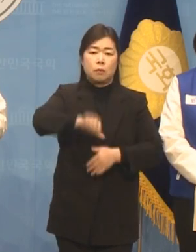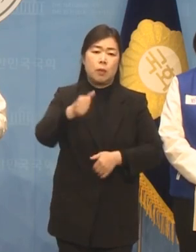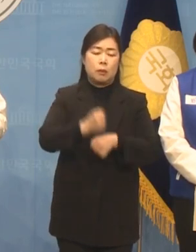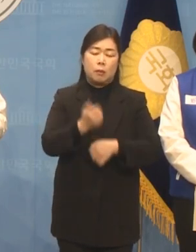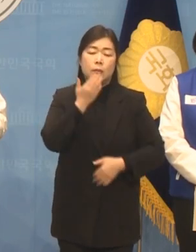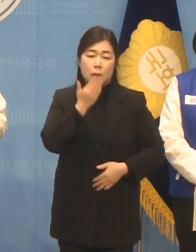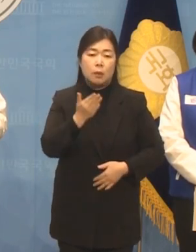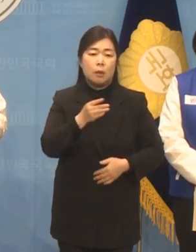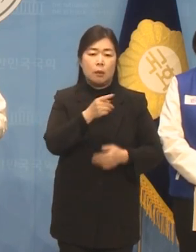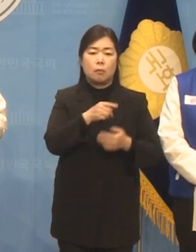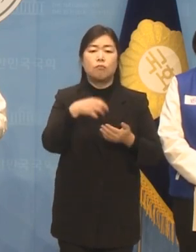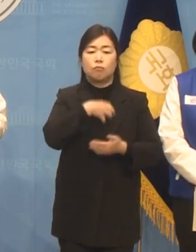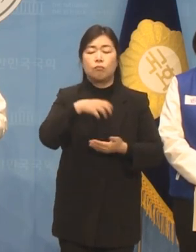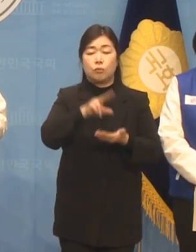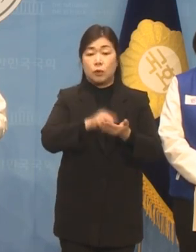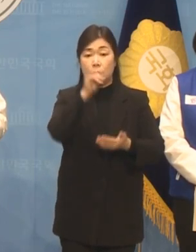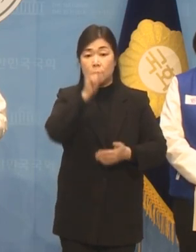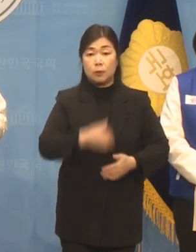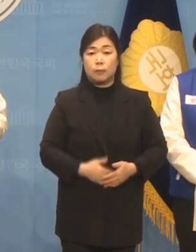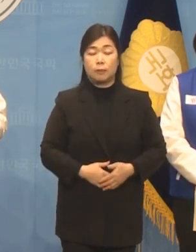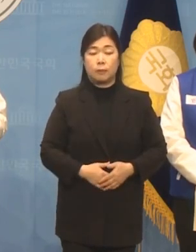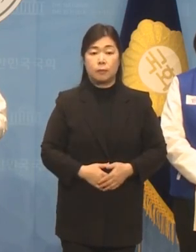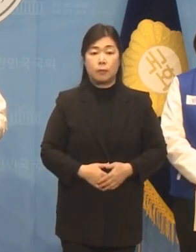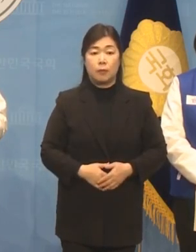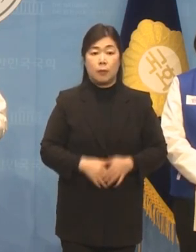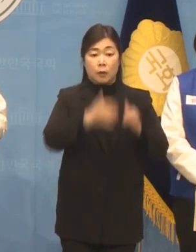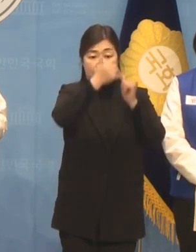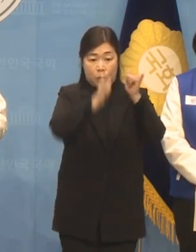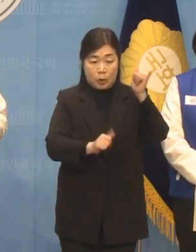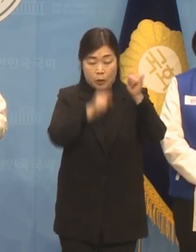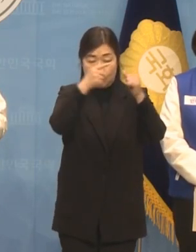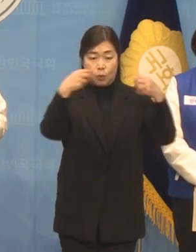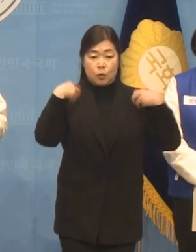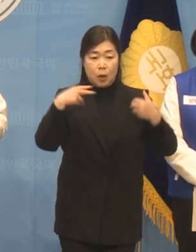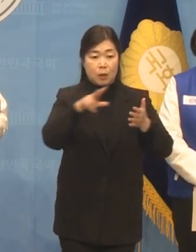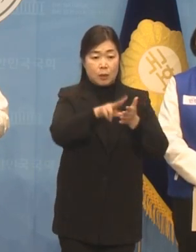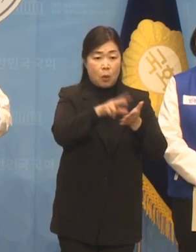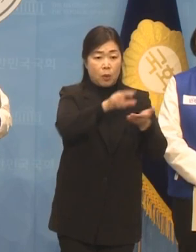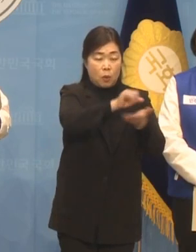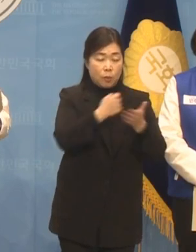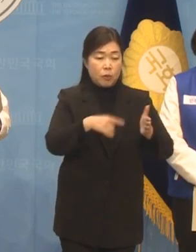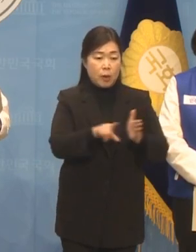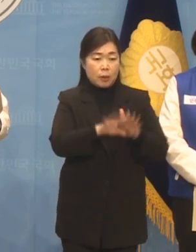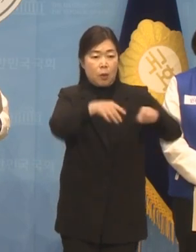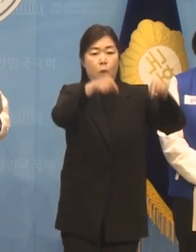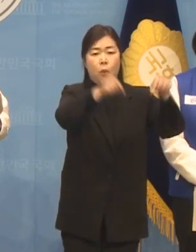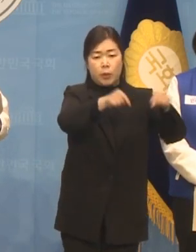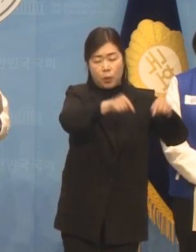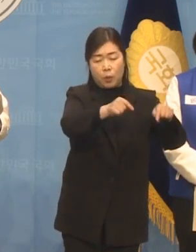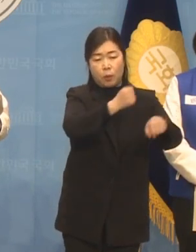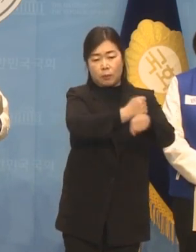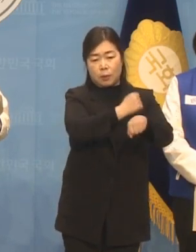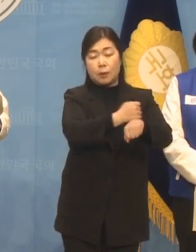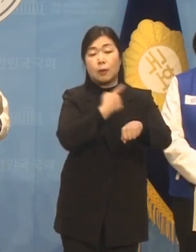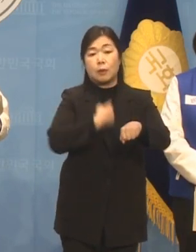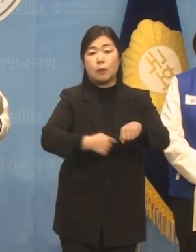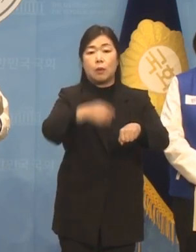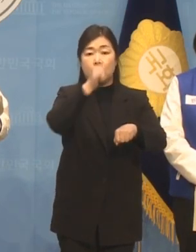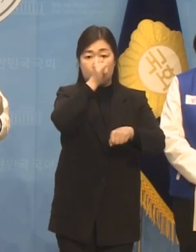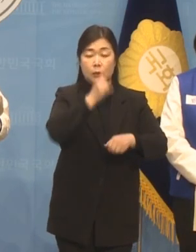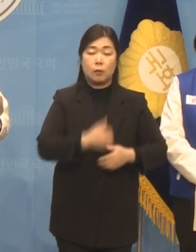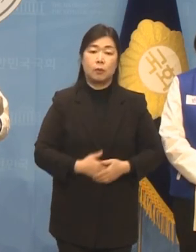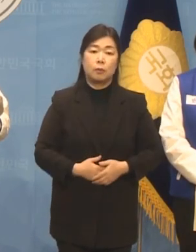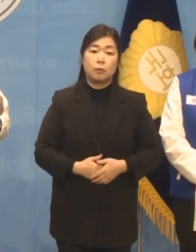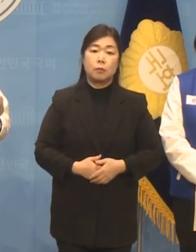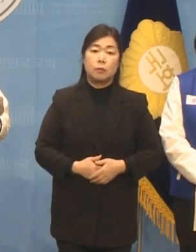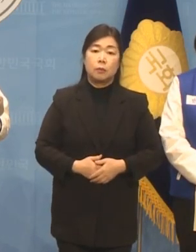역대 정부가 자원 확보를 위한 정책과 외교를 펼쳐서 상당한 성과에 이른 경우가 여러 차례